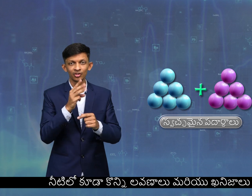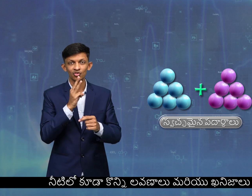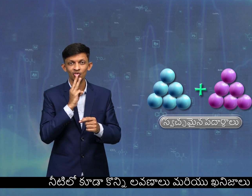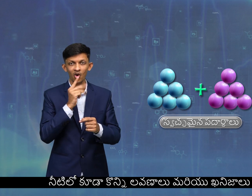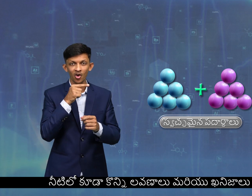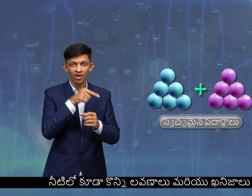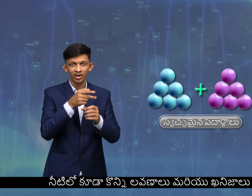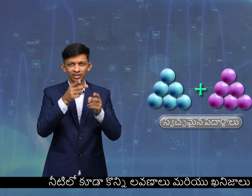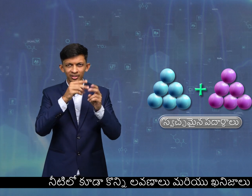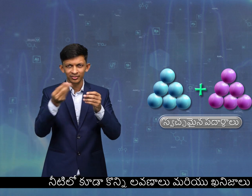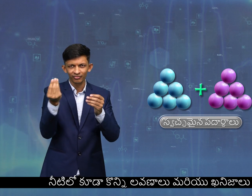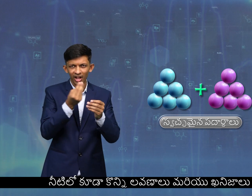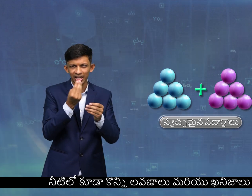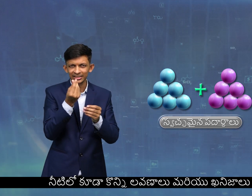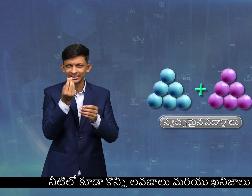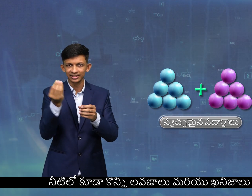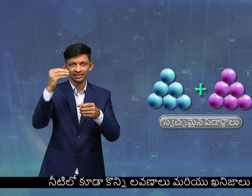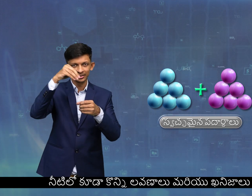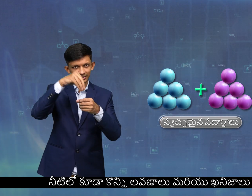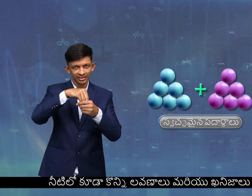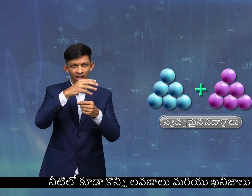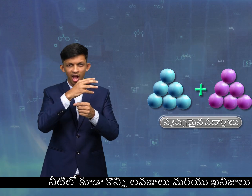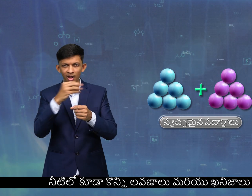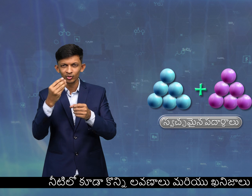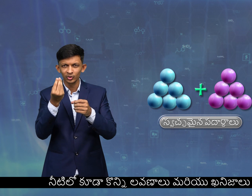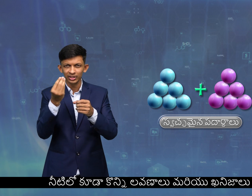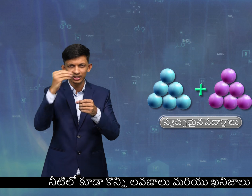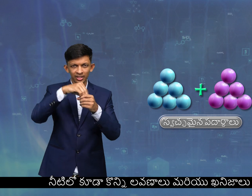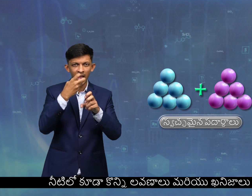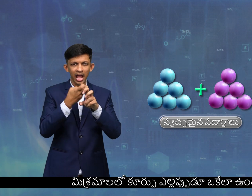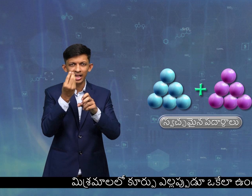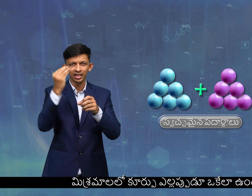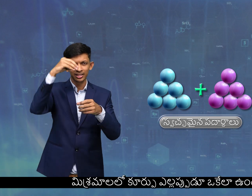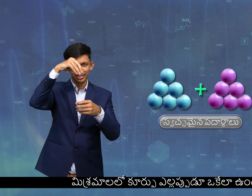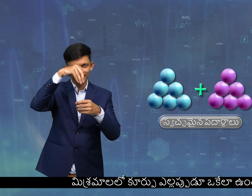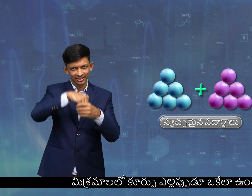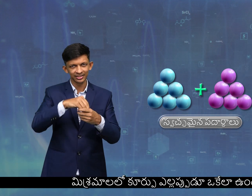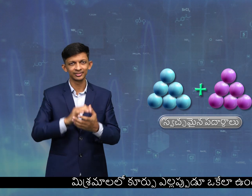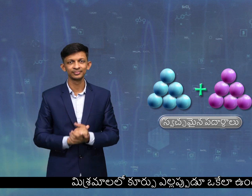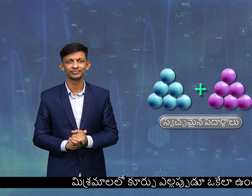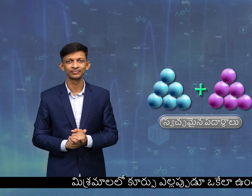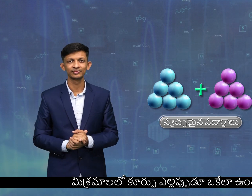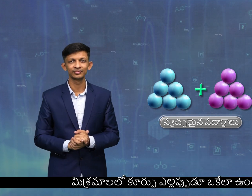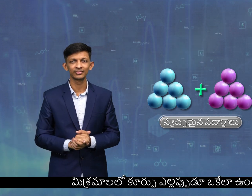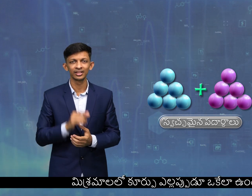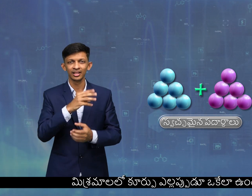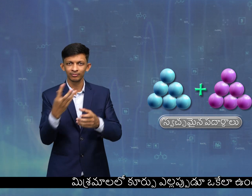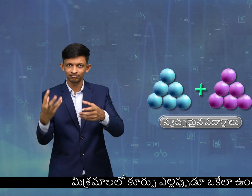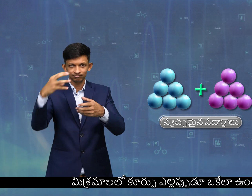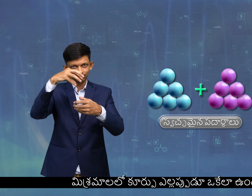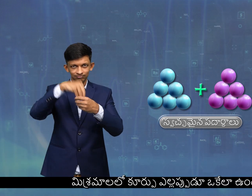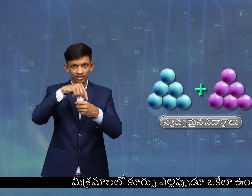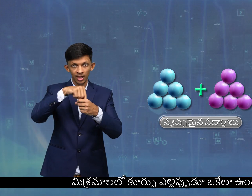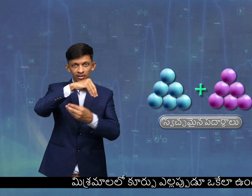నీటిలో కూడా కొన్ని లవణాలు మరియు ఖనిజాలు ఉంటాయి. మిశ్రమాలలో కూర్పు ఎల్లప్పుడూ ఒకేలా